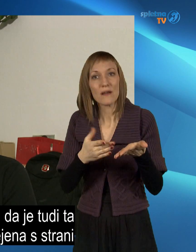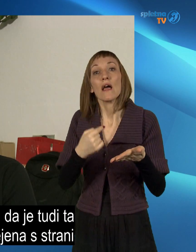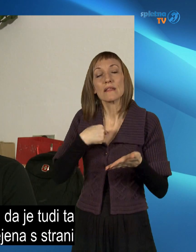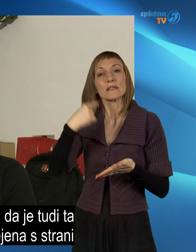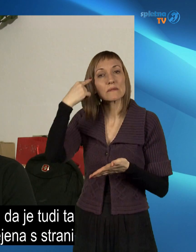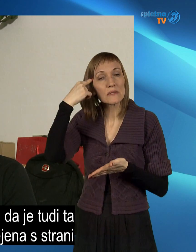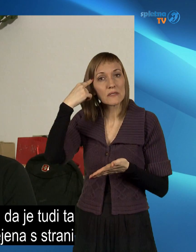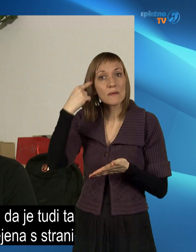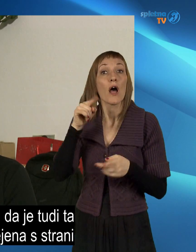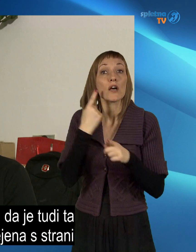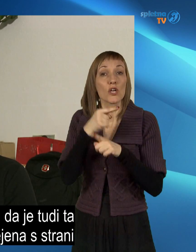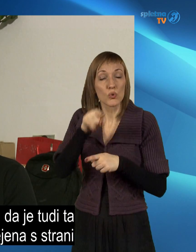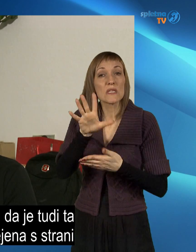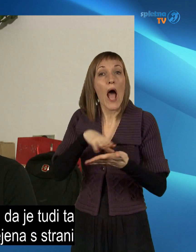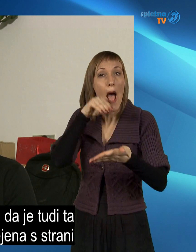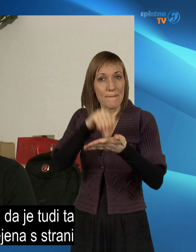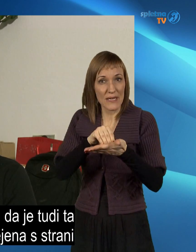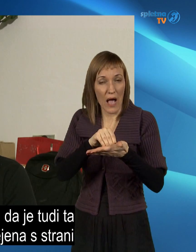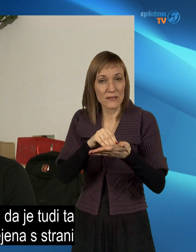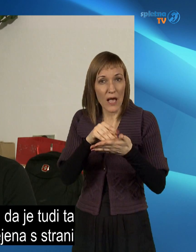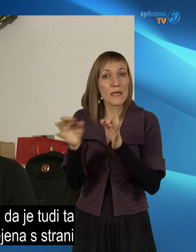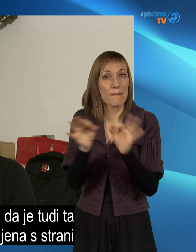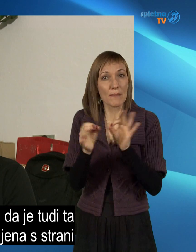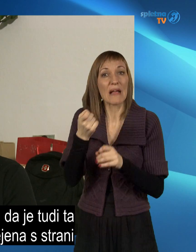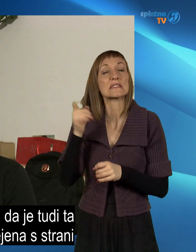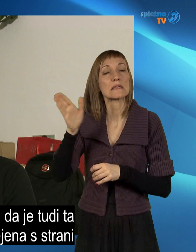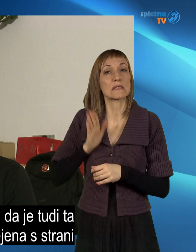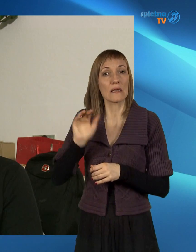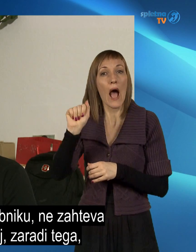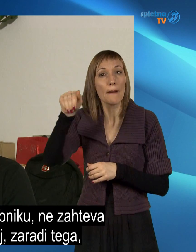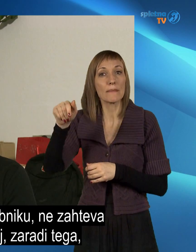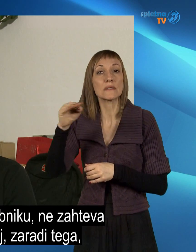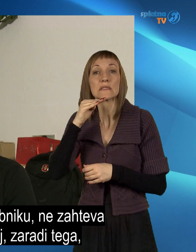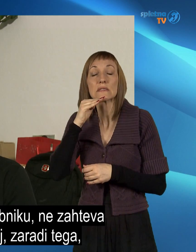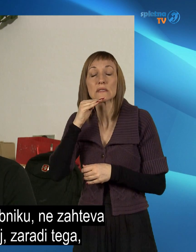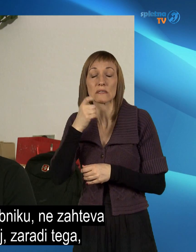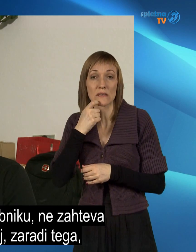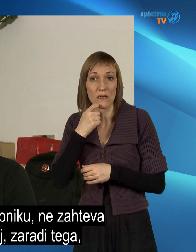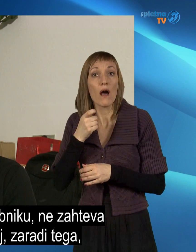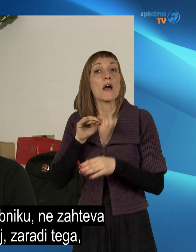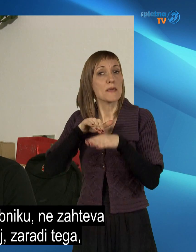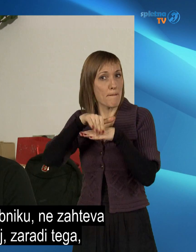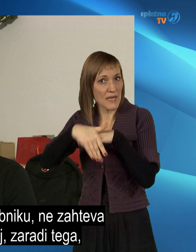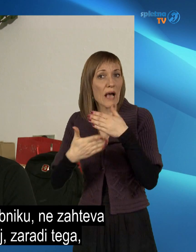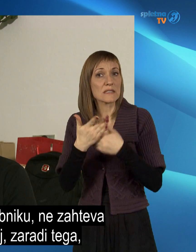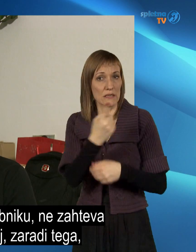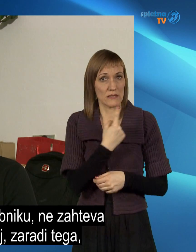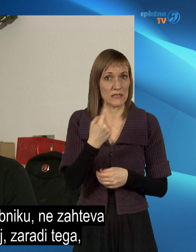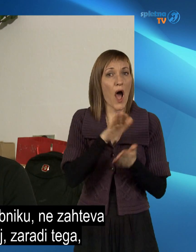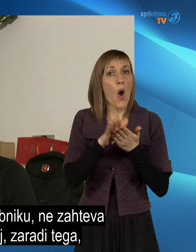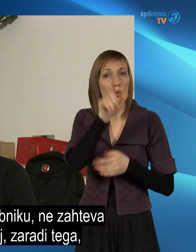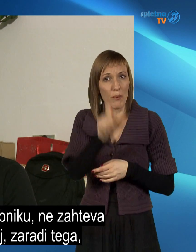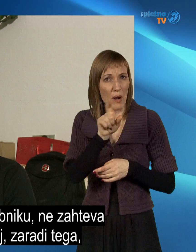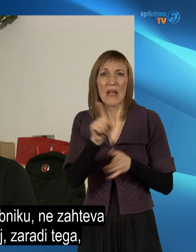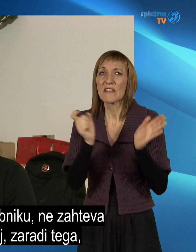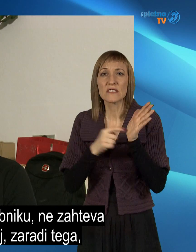da ocenjujem, da je tudi ta aplikacija, ki je narejena s strani AMZS-ja, prijazna uporabniku,